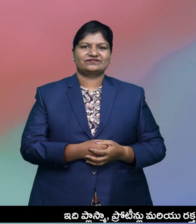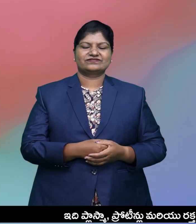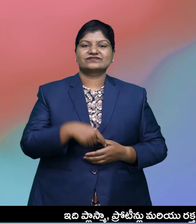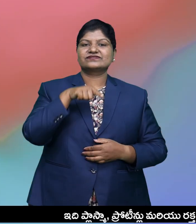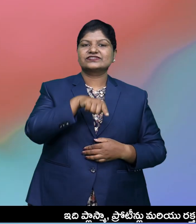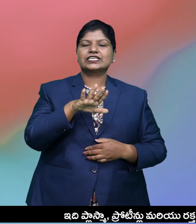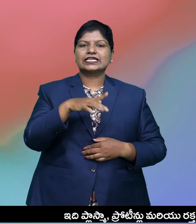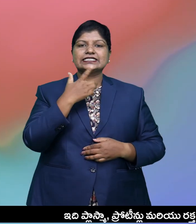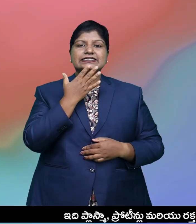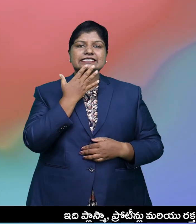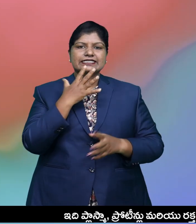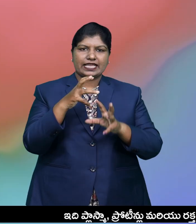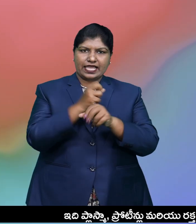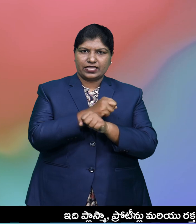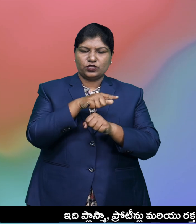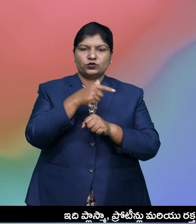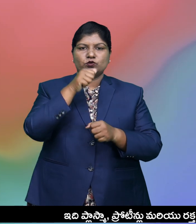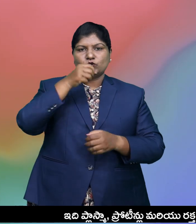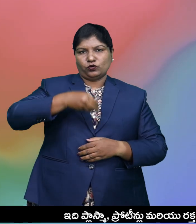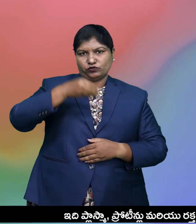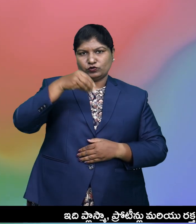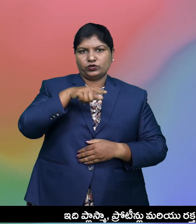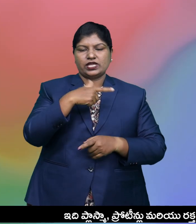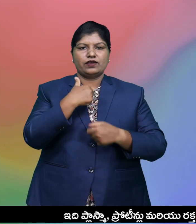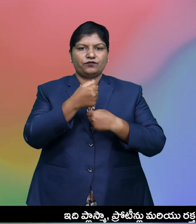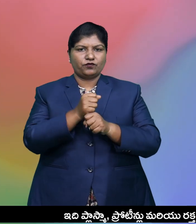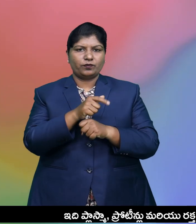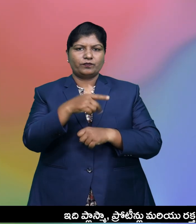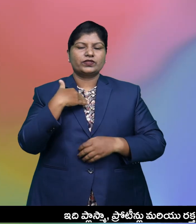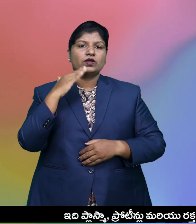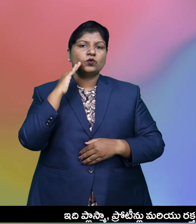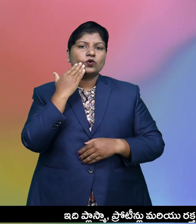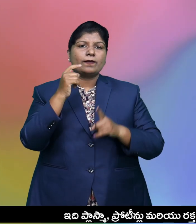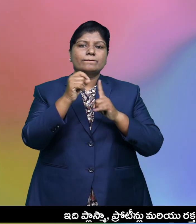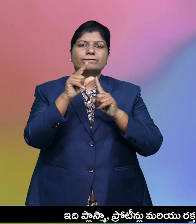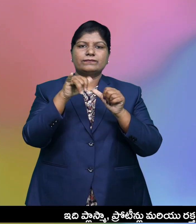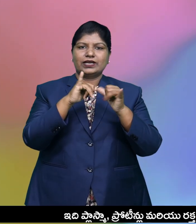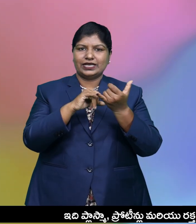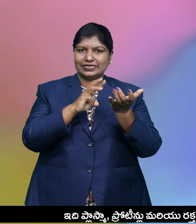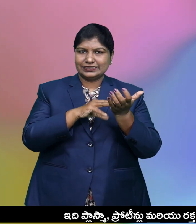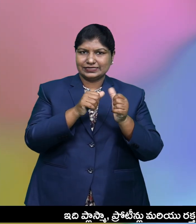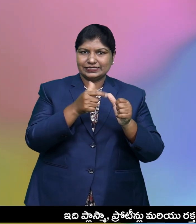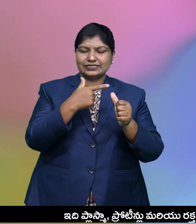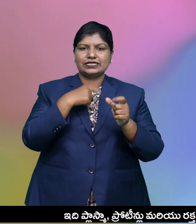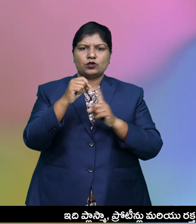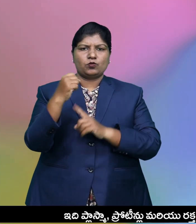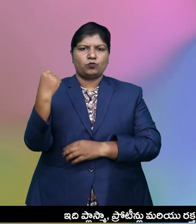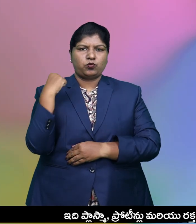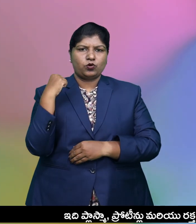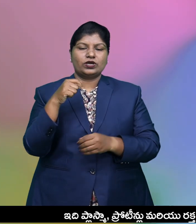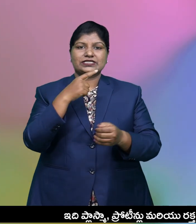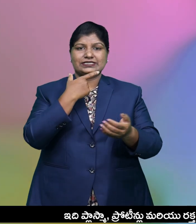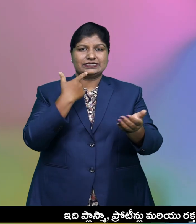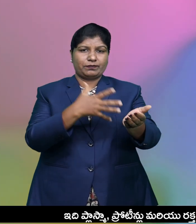ఇది ప్లాజ్మా, ప్రోటీన్లు మరియు రక్త కణాలు కేశనాళికల గోడల రంధ్రాల ద్వారా